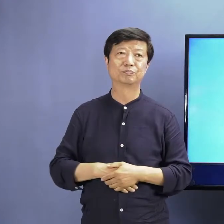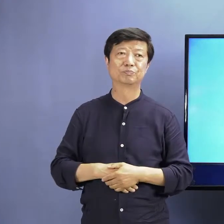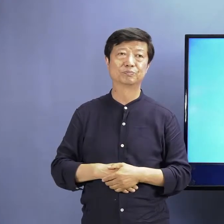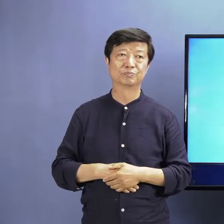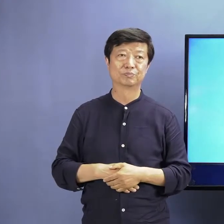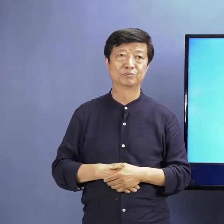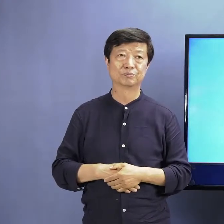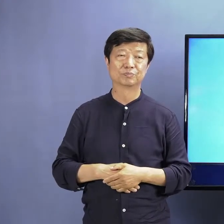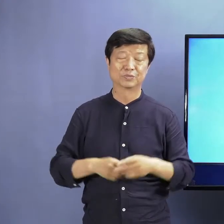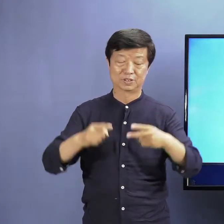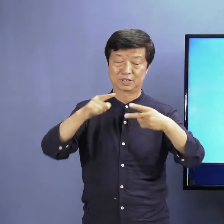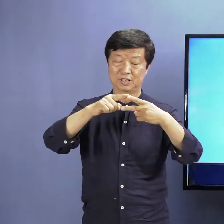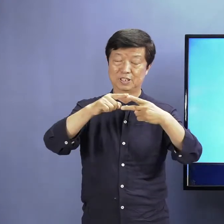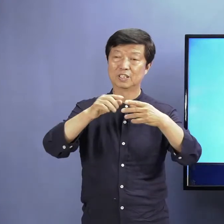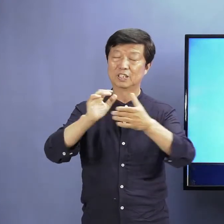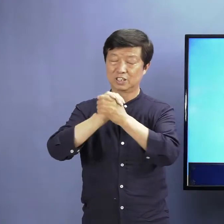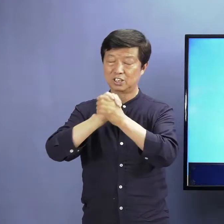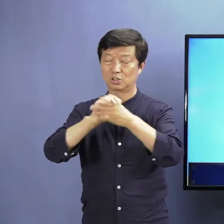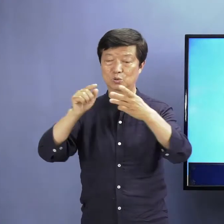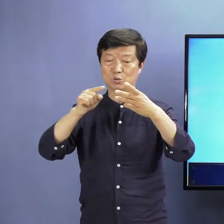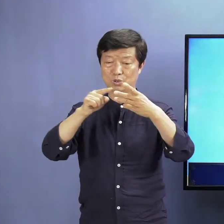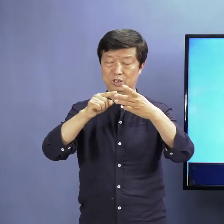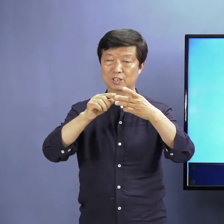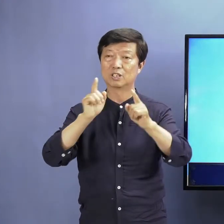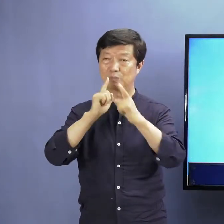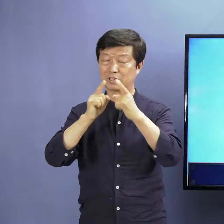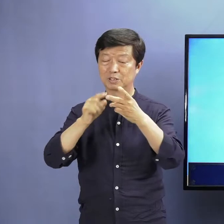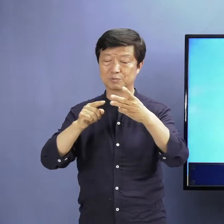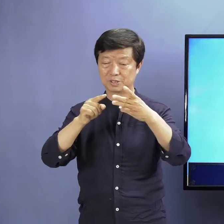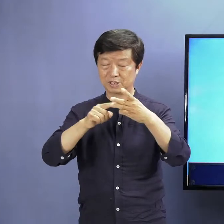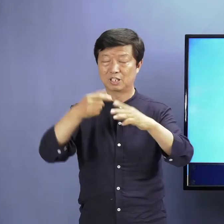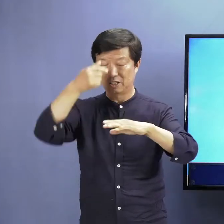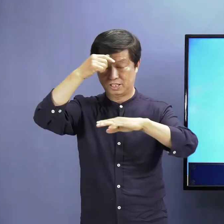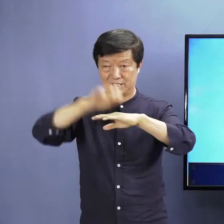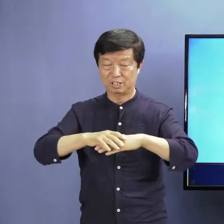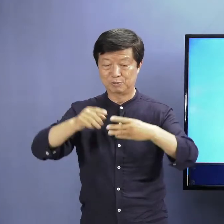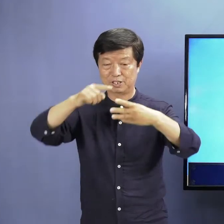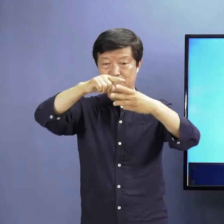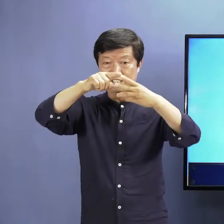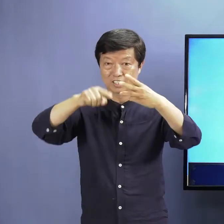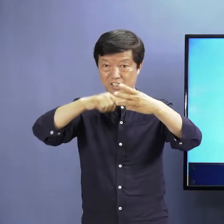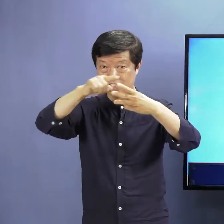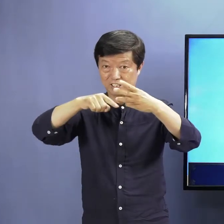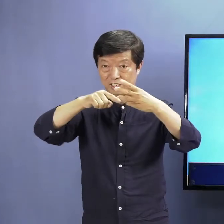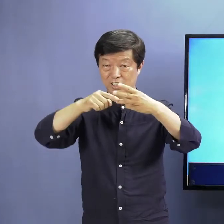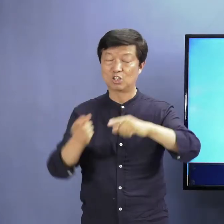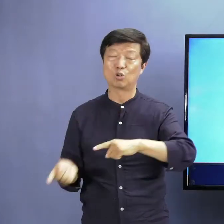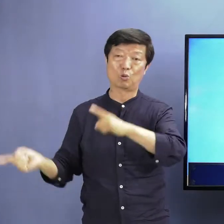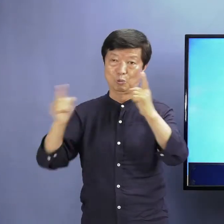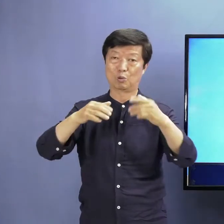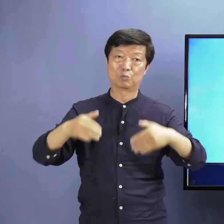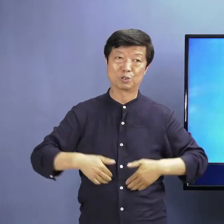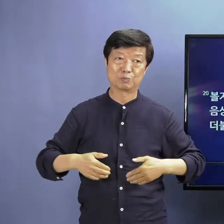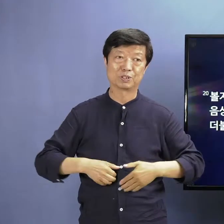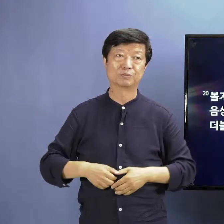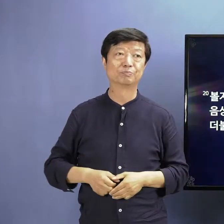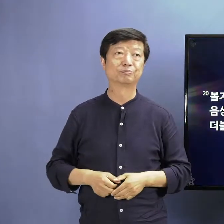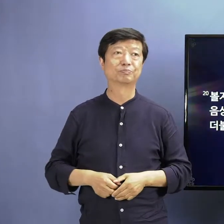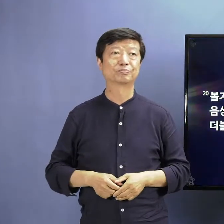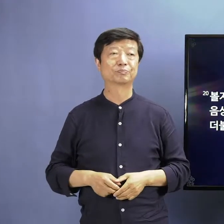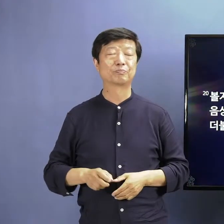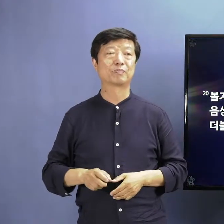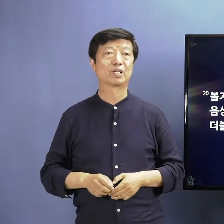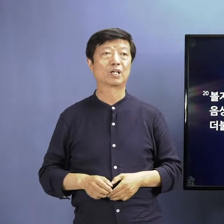기본이죠. 기도, 말씀, 예배, 그렇죠? 예배에 대한 열정을 회복해야 한다. 우리 20절 말씀을 함께 읽겠습니다. 20절 같이